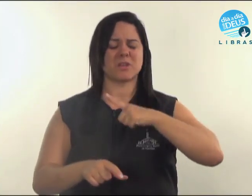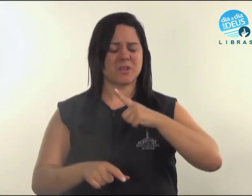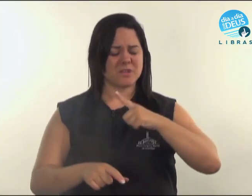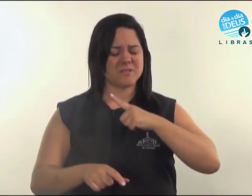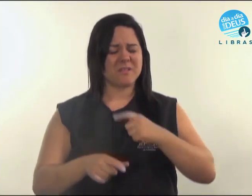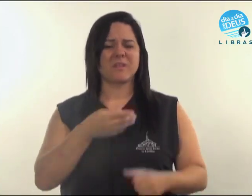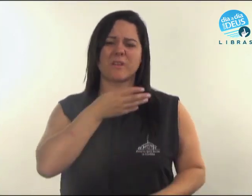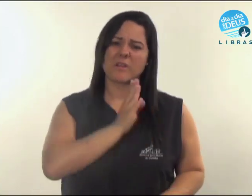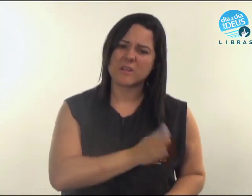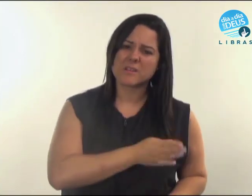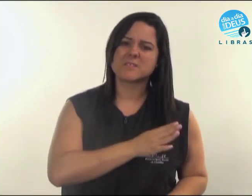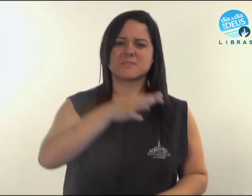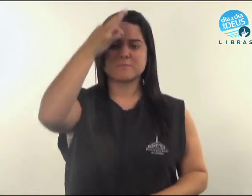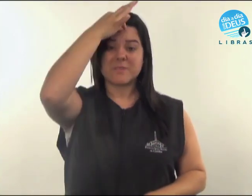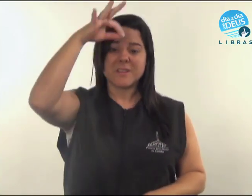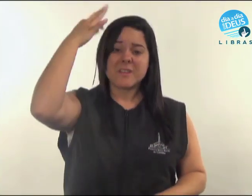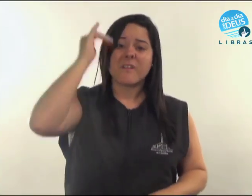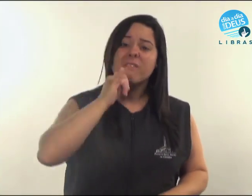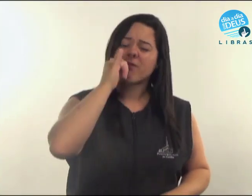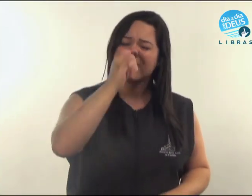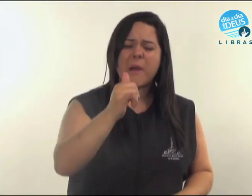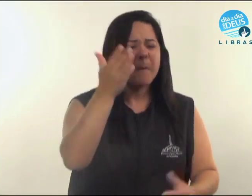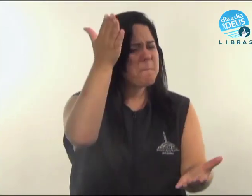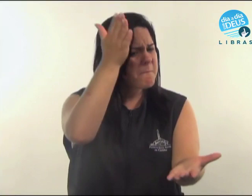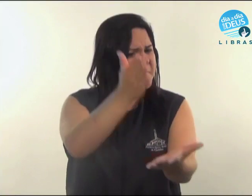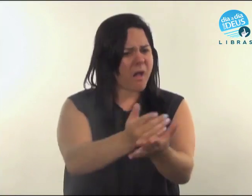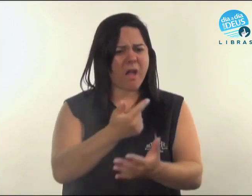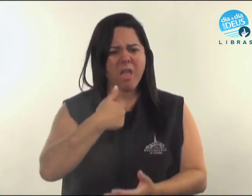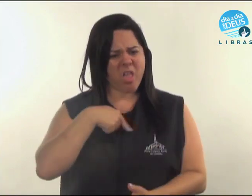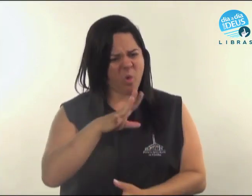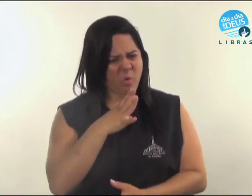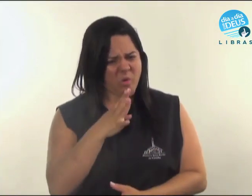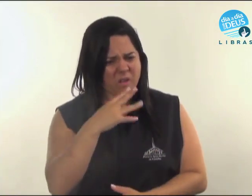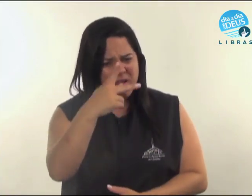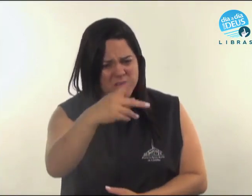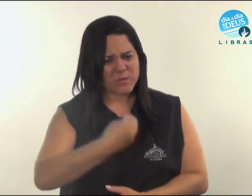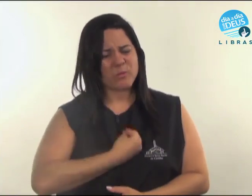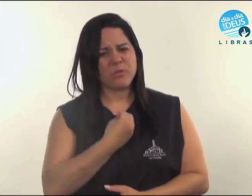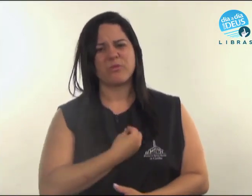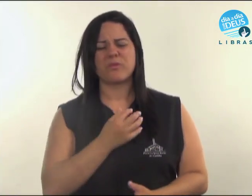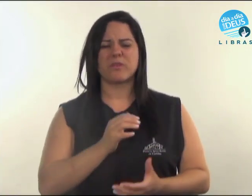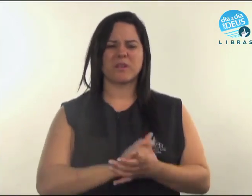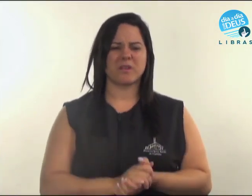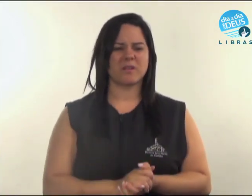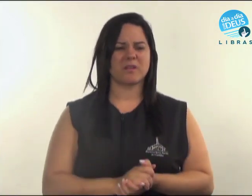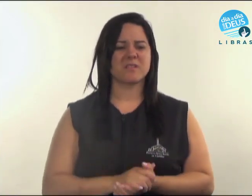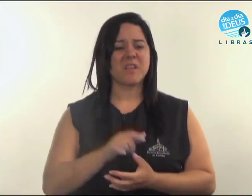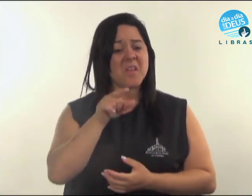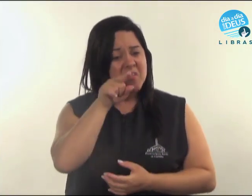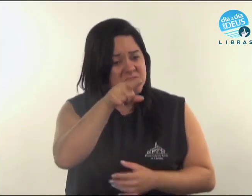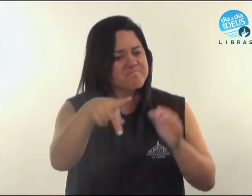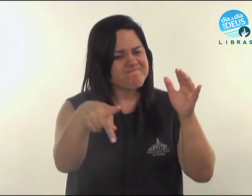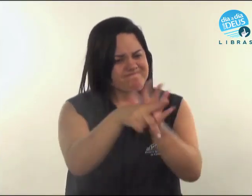no coração, e que o Espírito de Deus dizia: para com isso, eu te conheço, e você